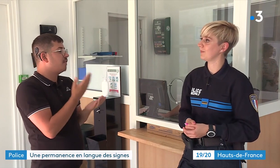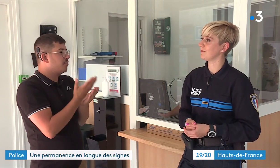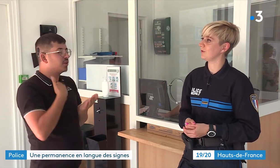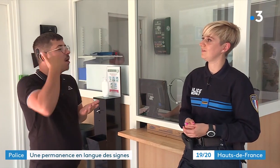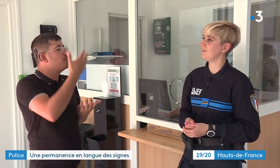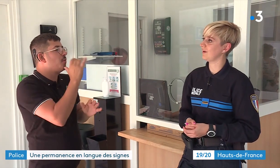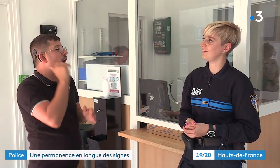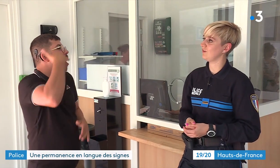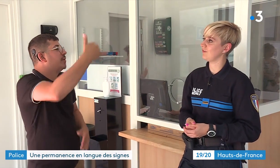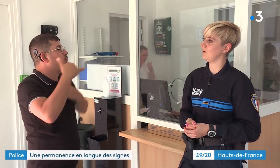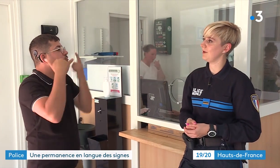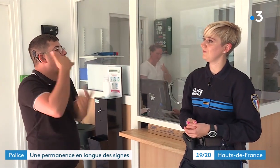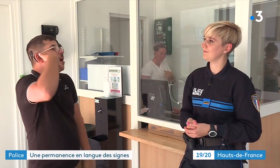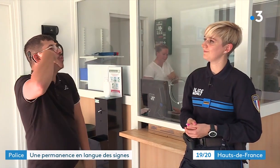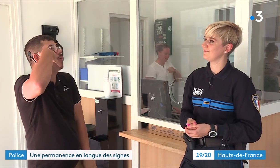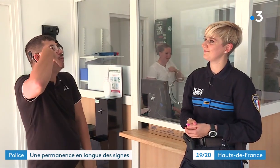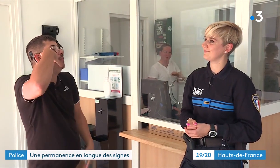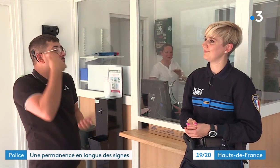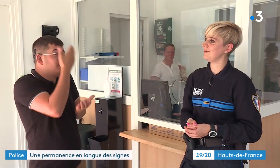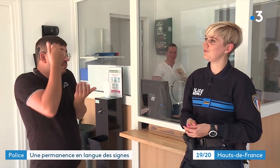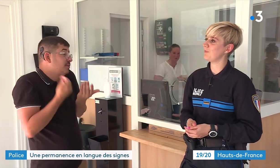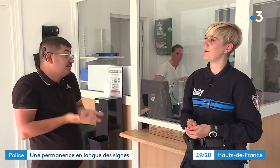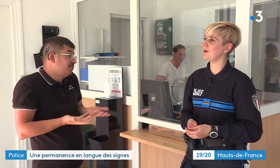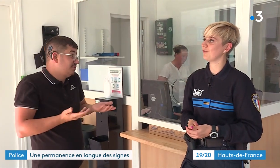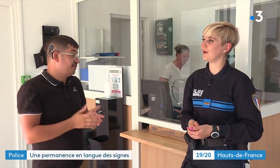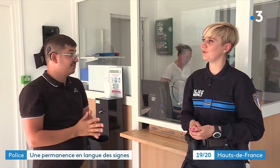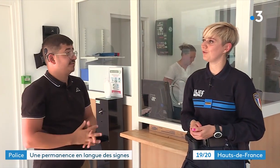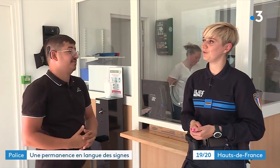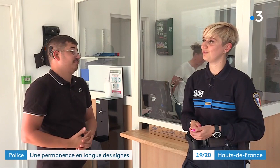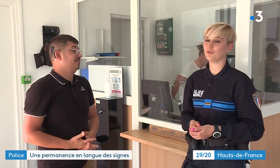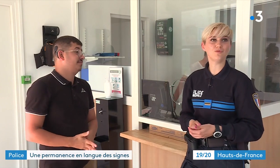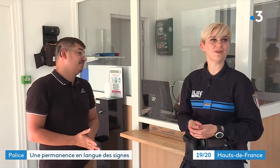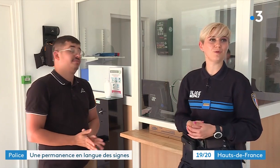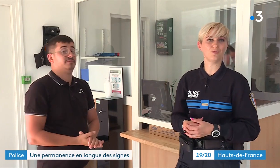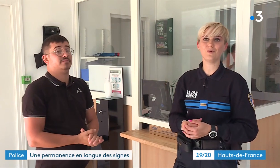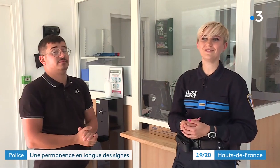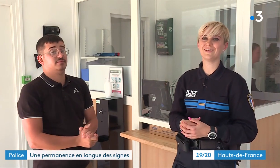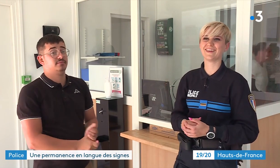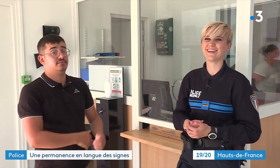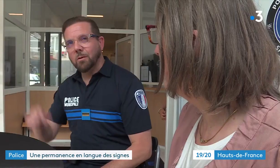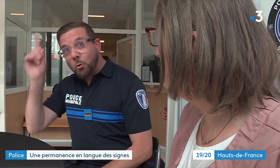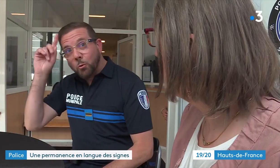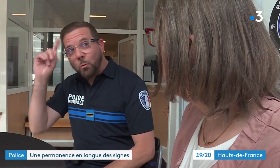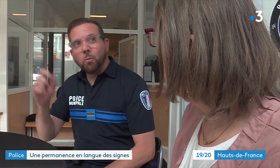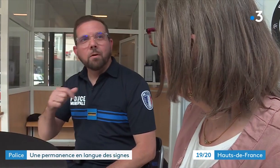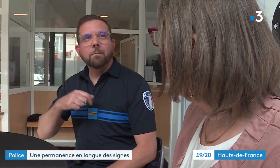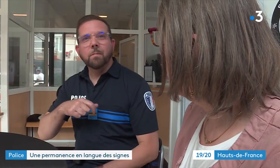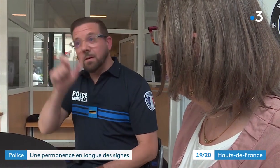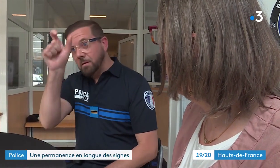Donc il dit, c'est vrai que ça déjà, c'est bien. Mais il dit, je ne vais pas appeler le 114 pour tout et n'importe quoi. La police municipale